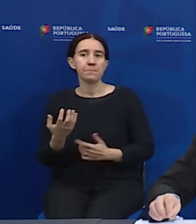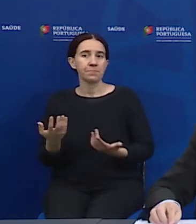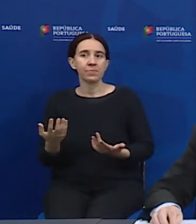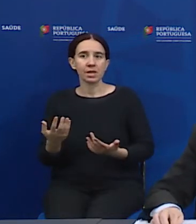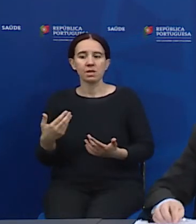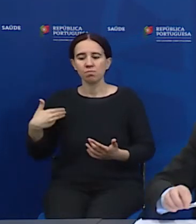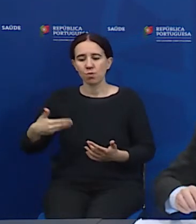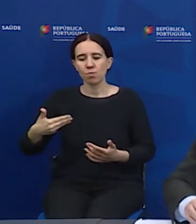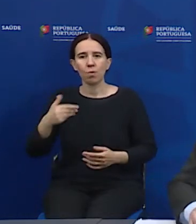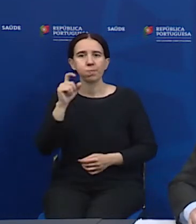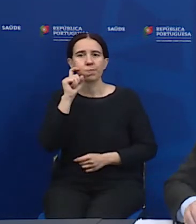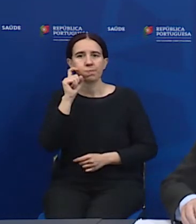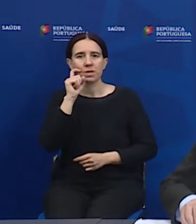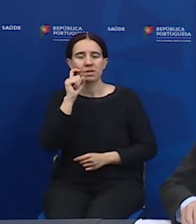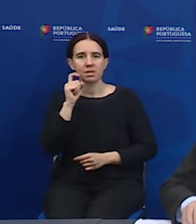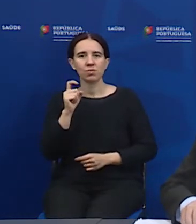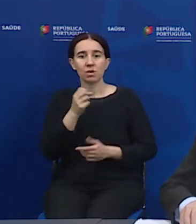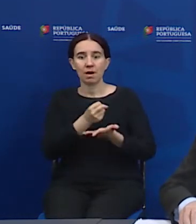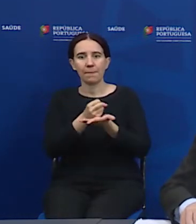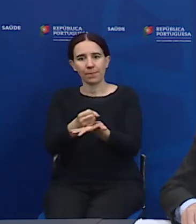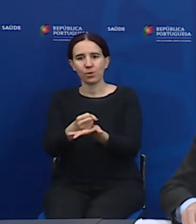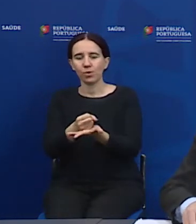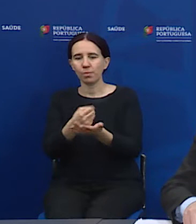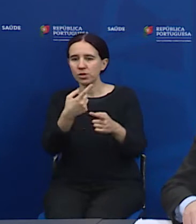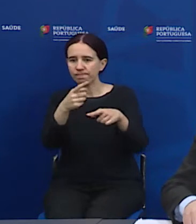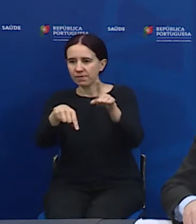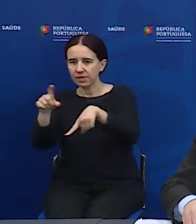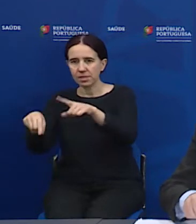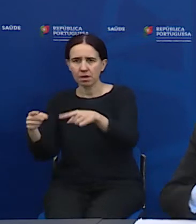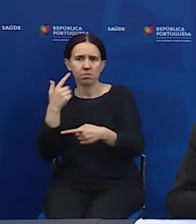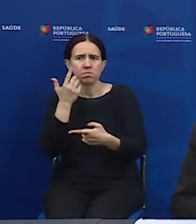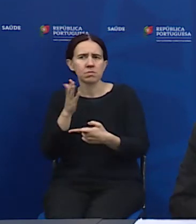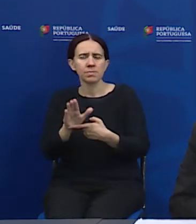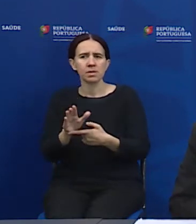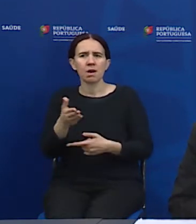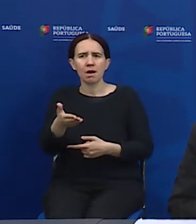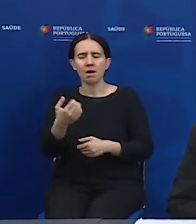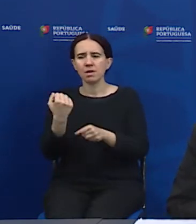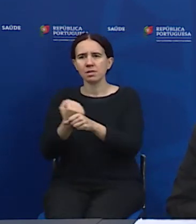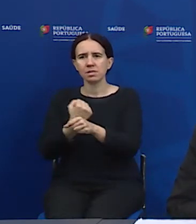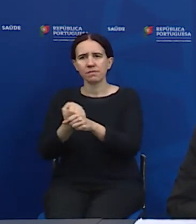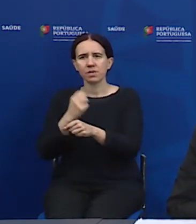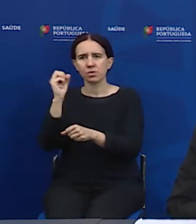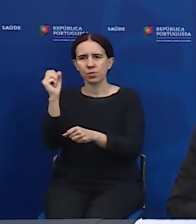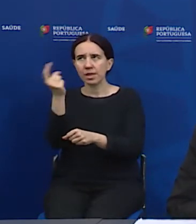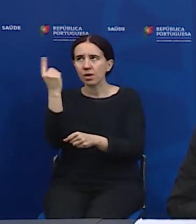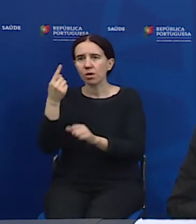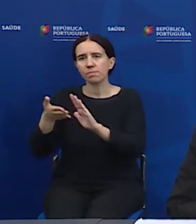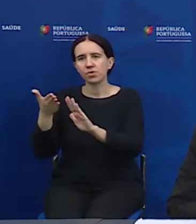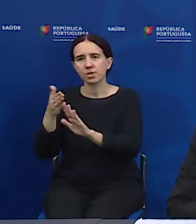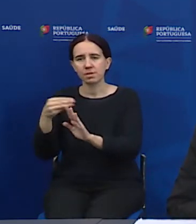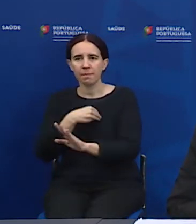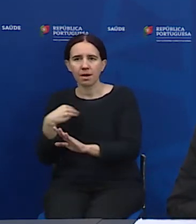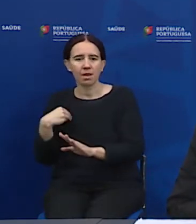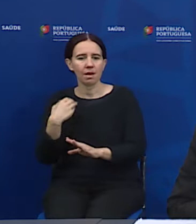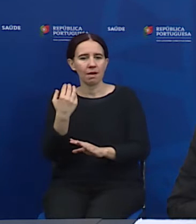tem garantido a o apoio mais diferenciado em andamento através do serviço dela e copos de emergência médica